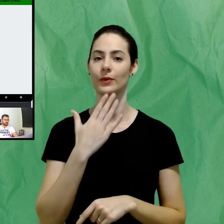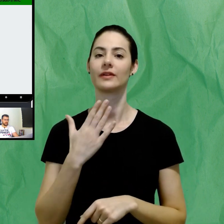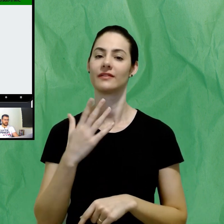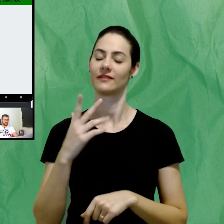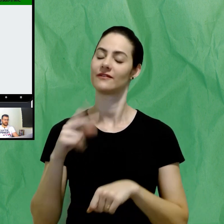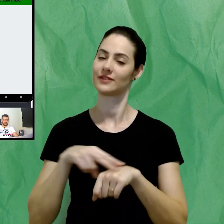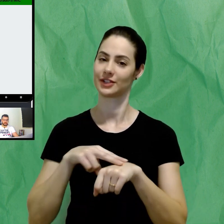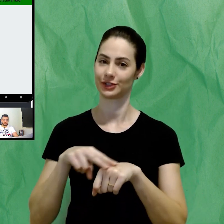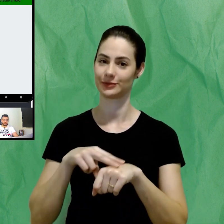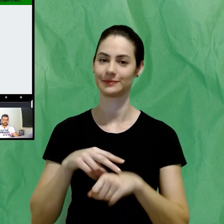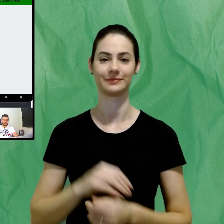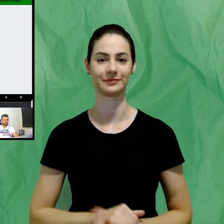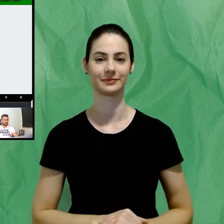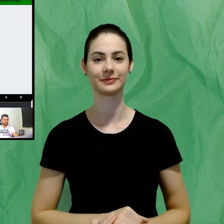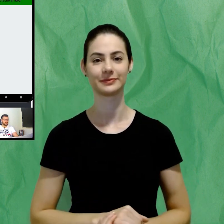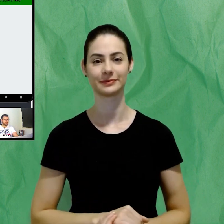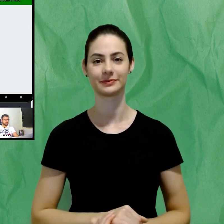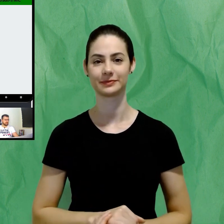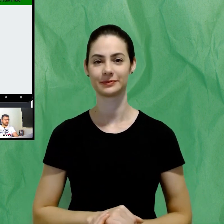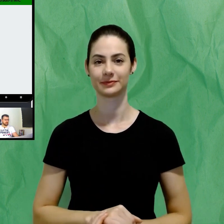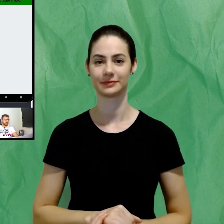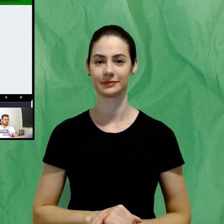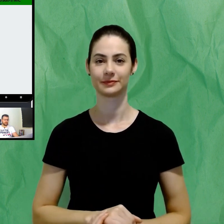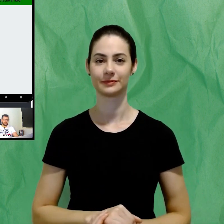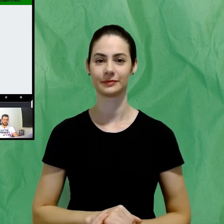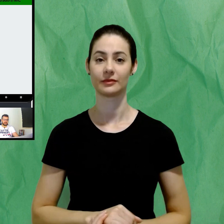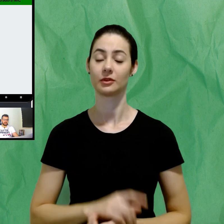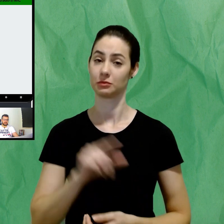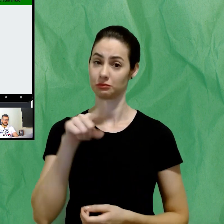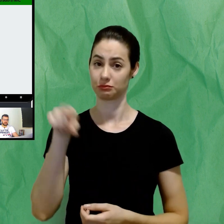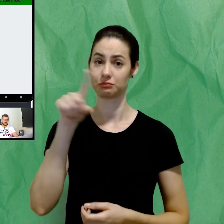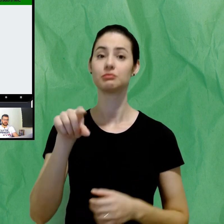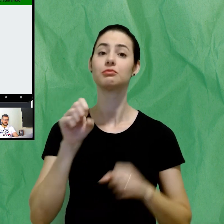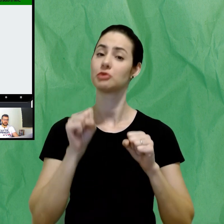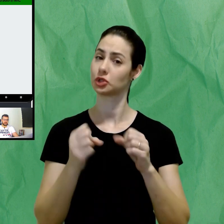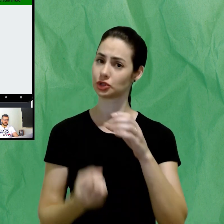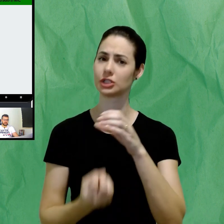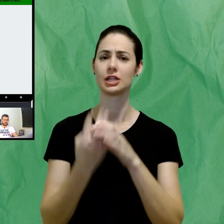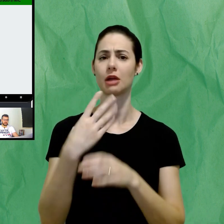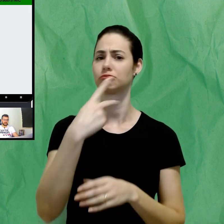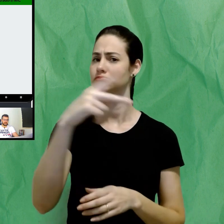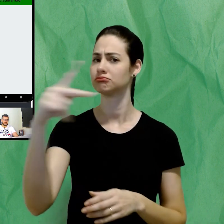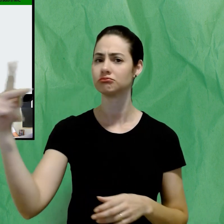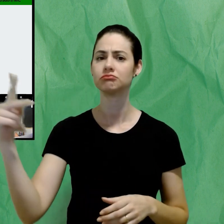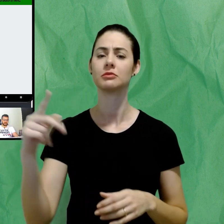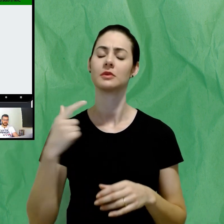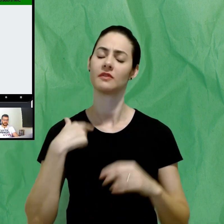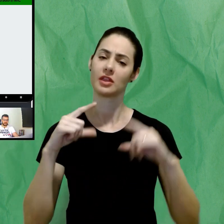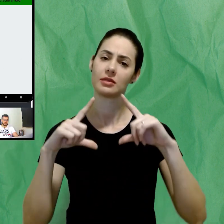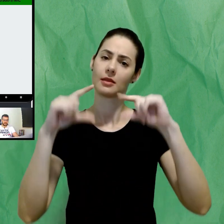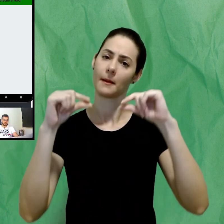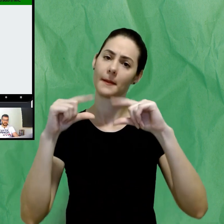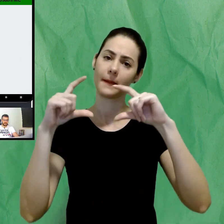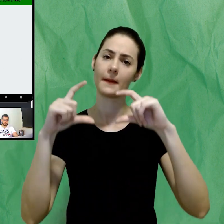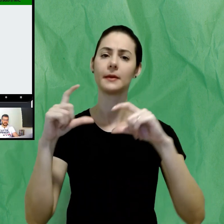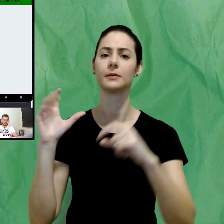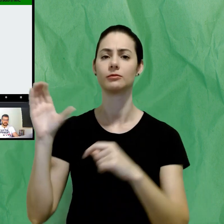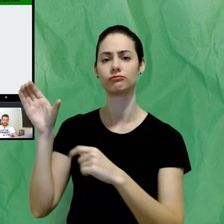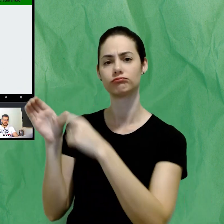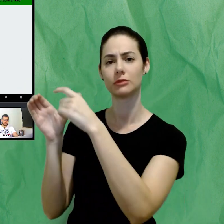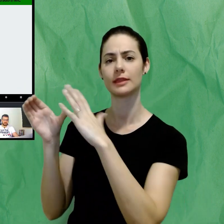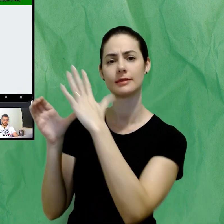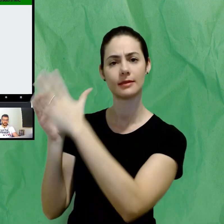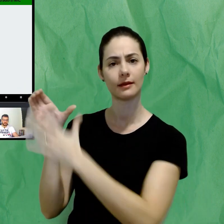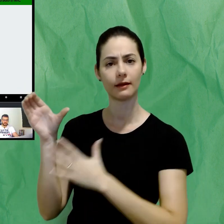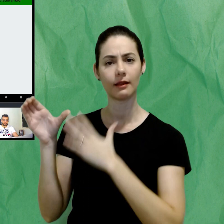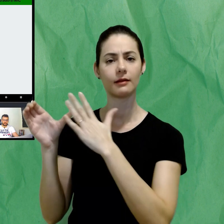header. Tá? Então, dessa forma aqui, vocês podem estar criando os componentes de vocês, podem estar olhando o tamanho deles em tela, e